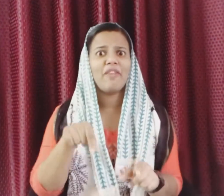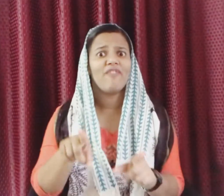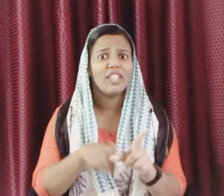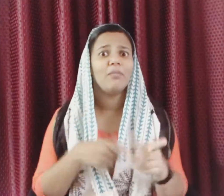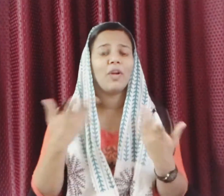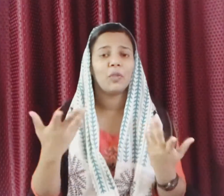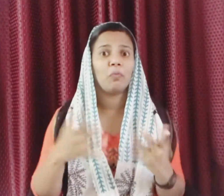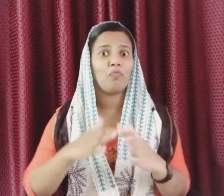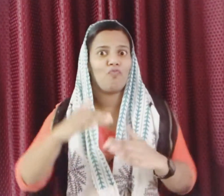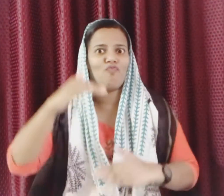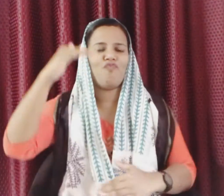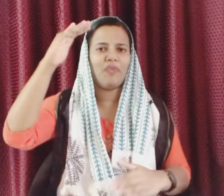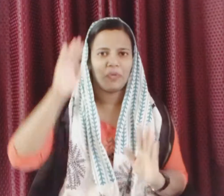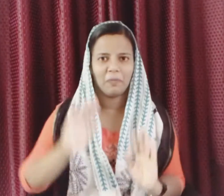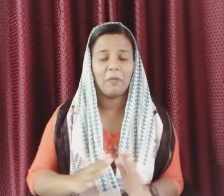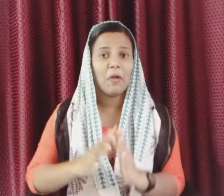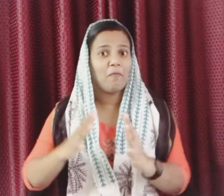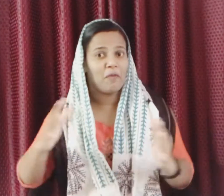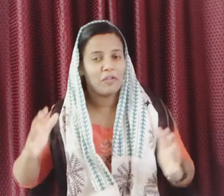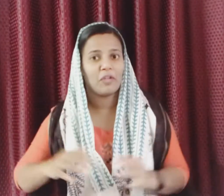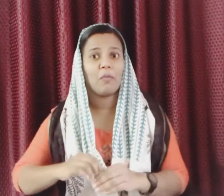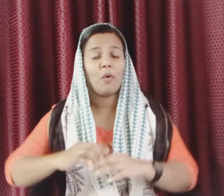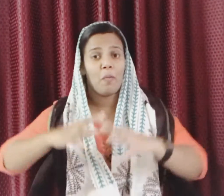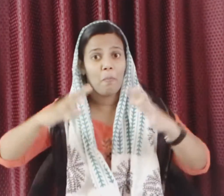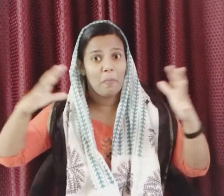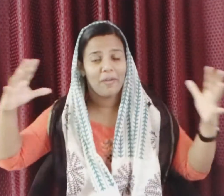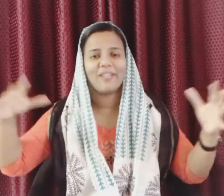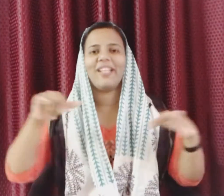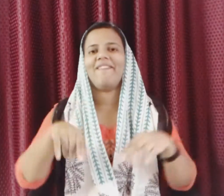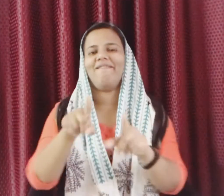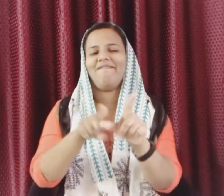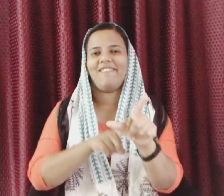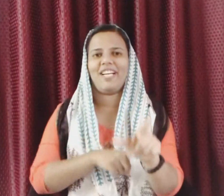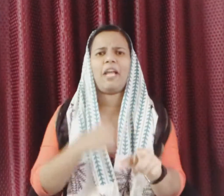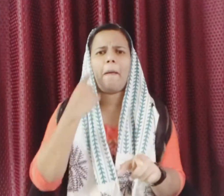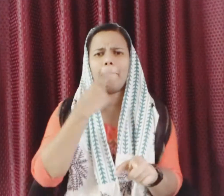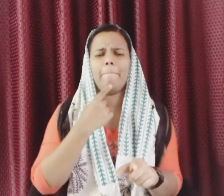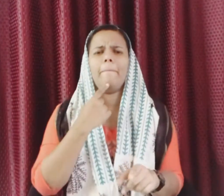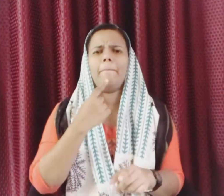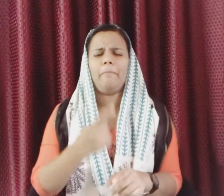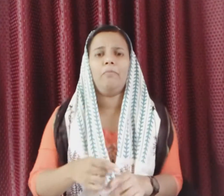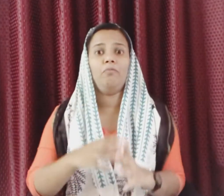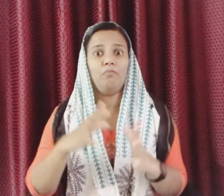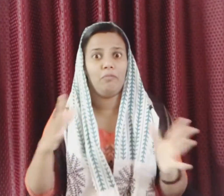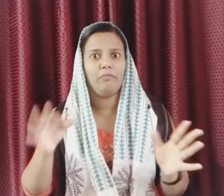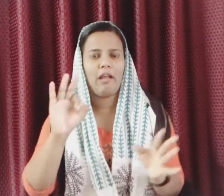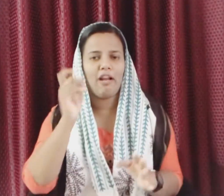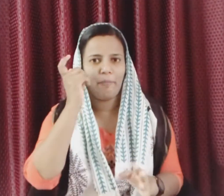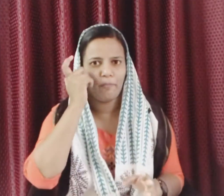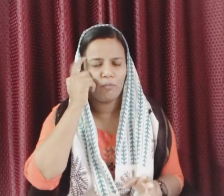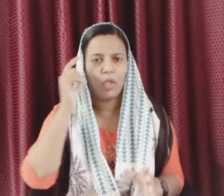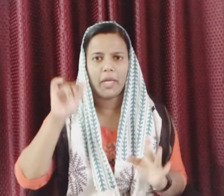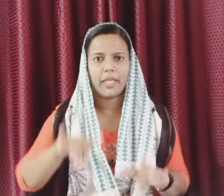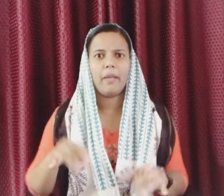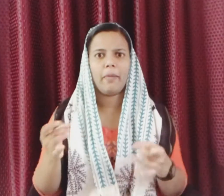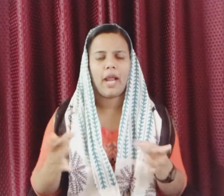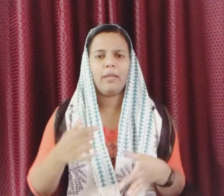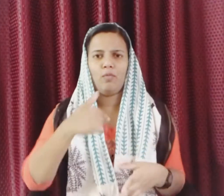ഓഫ് ഇൻക്രീസ്. കർത്താവ് ഞങ്ങളെ വളർത്തും, ഞങ്ങളെ വർദ്ധിപ്പിക്കും, ഞങ്ങളെ പെരുക്കുന്ന വർഷമാണ് എന്ന ഒരു വലിയ ബോധം ഈ പ്രഭാതത്തിൽ